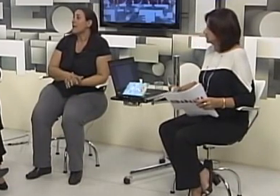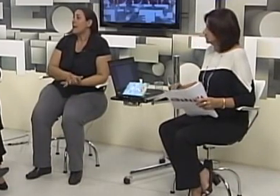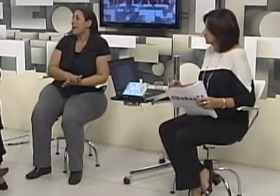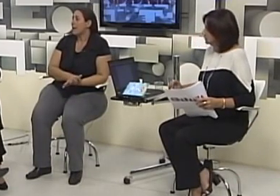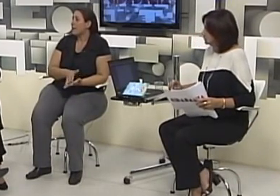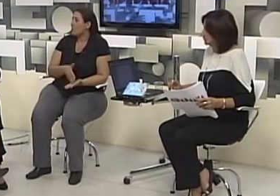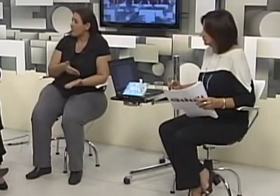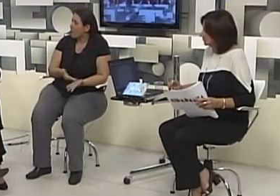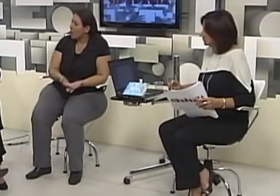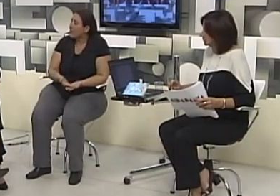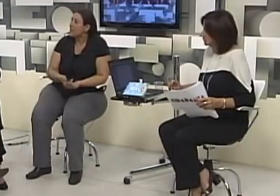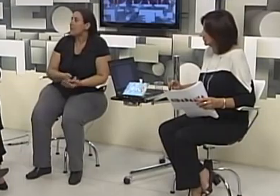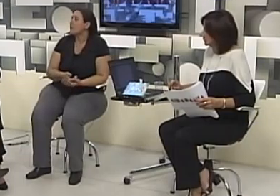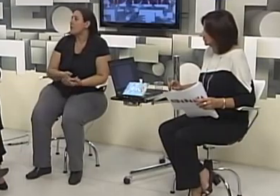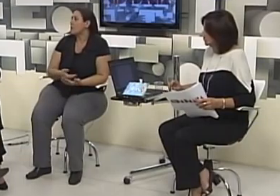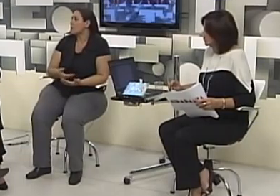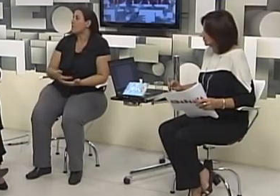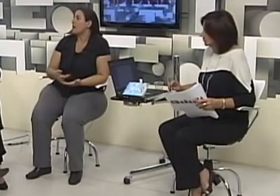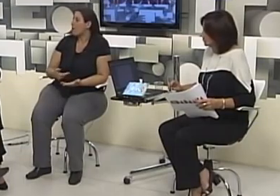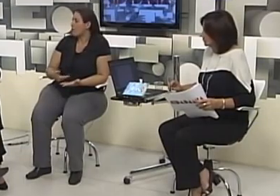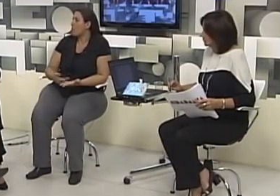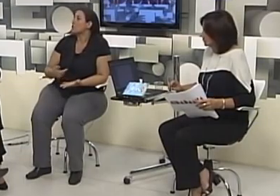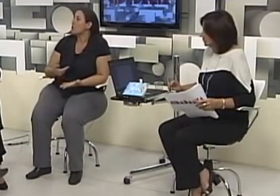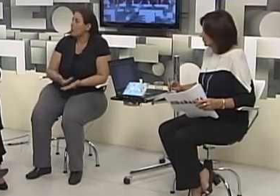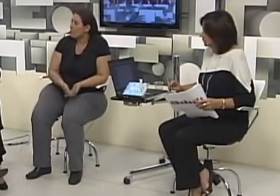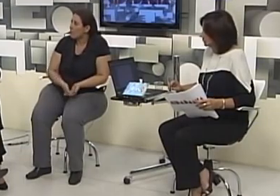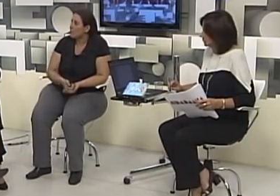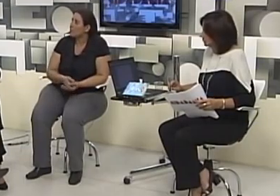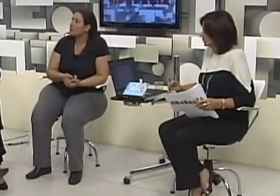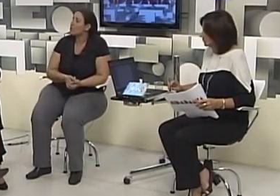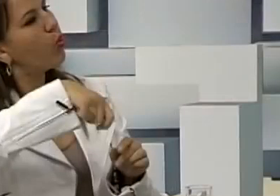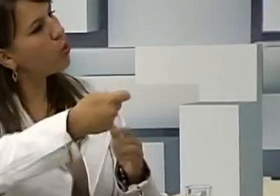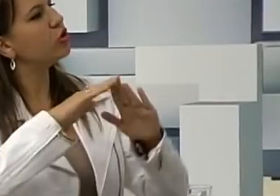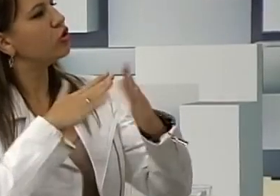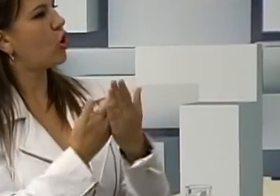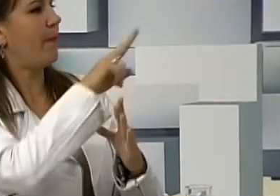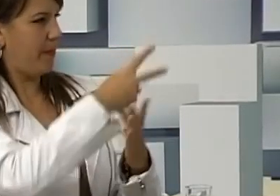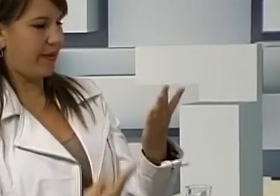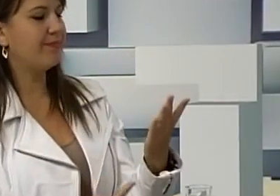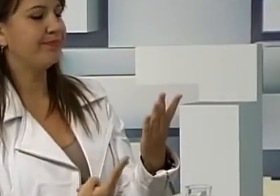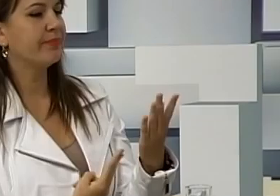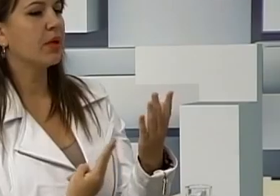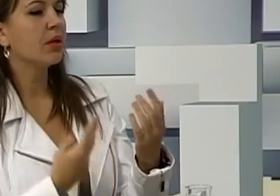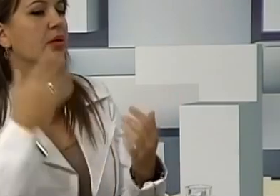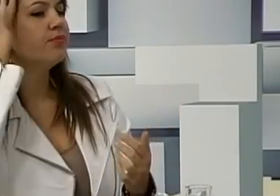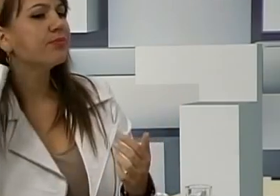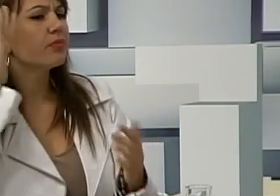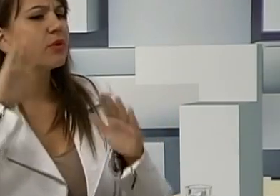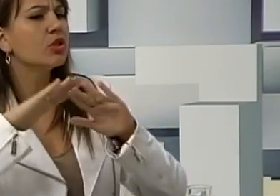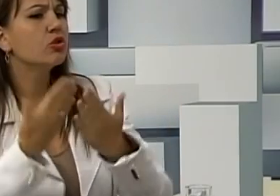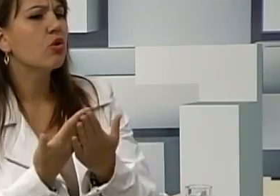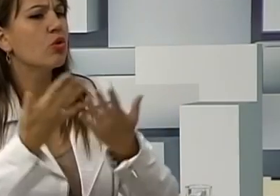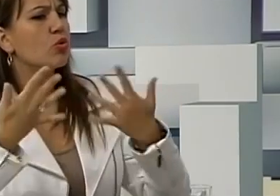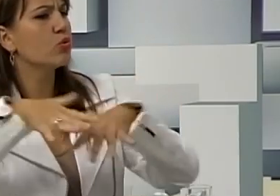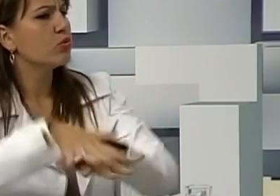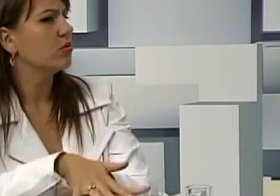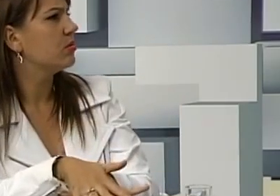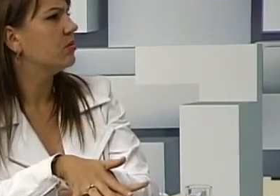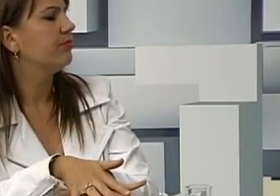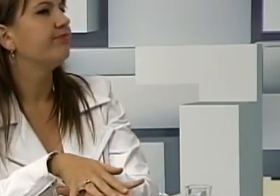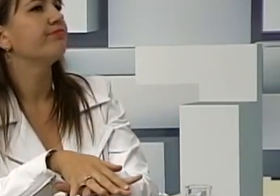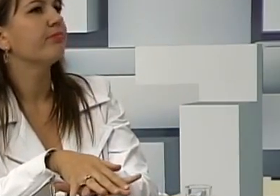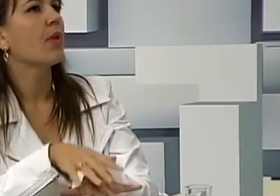temos uma escola bilíngue, onde começou pelo movimento dos surdos, pela criação dessa escola,